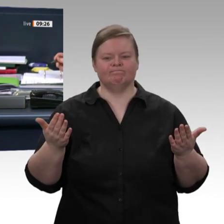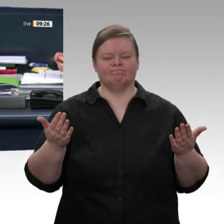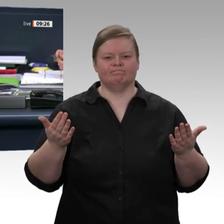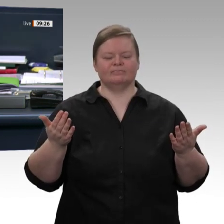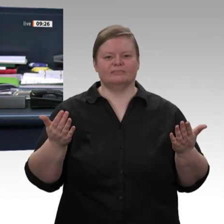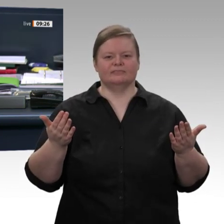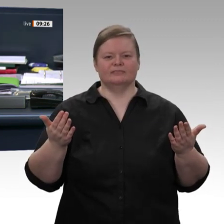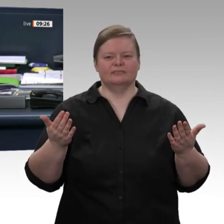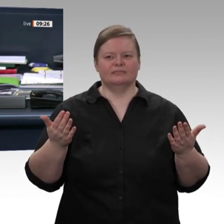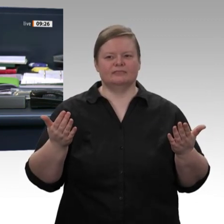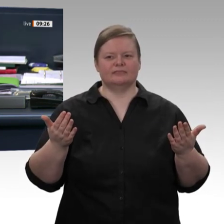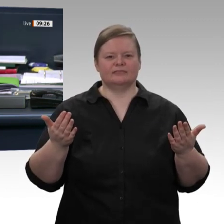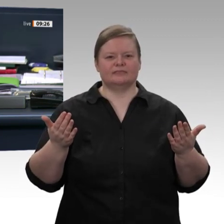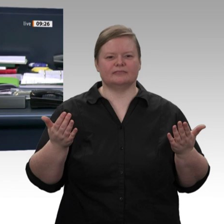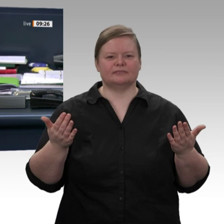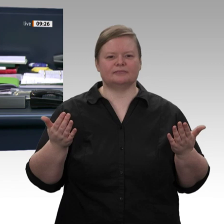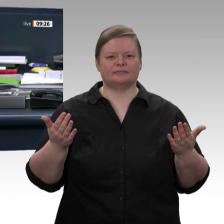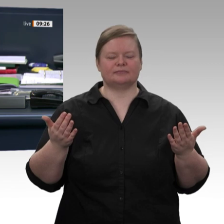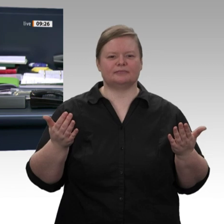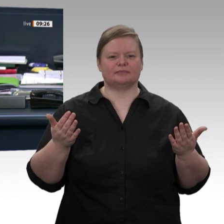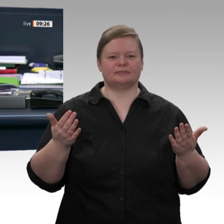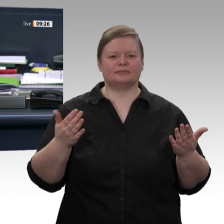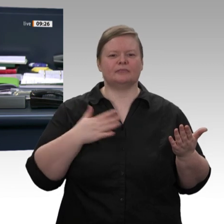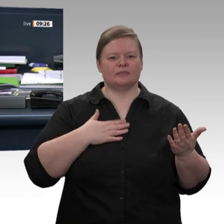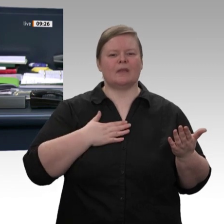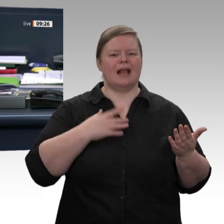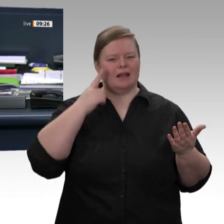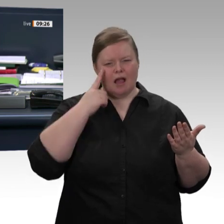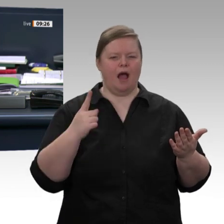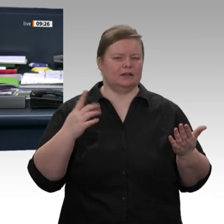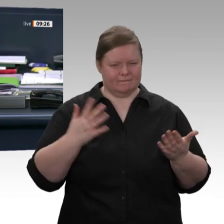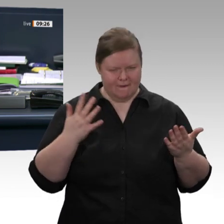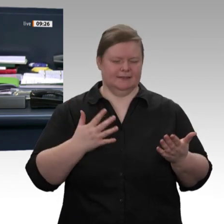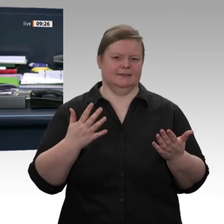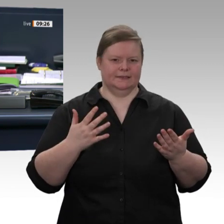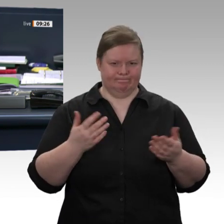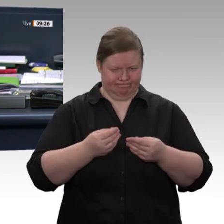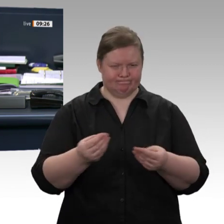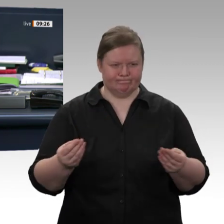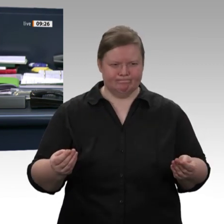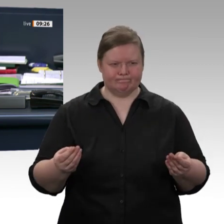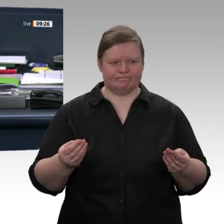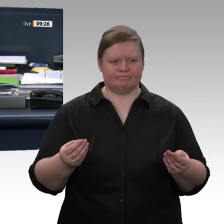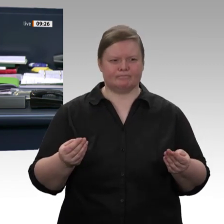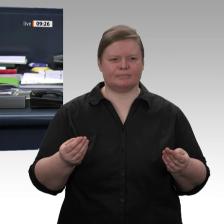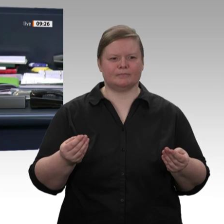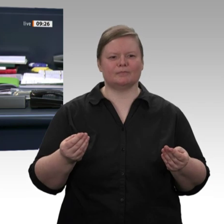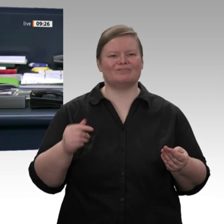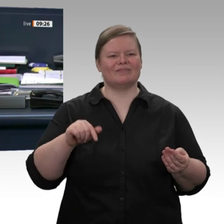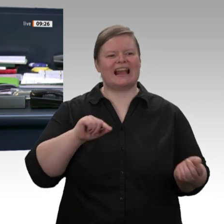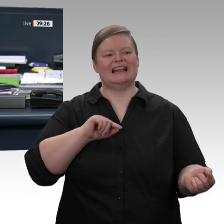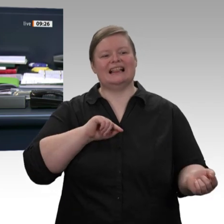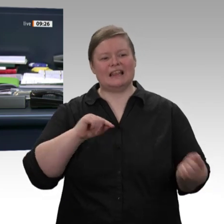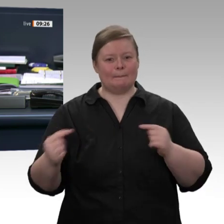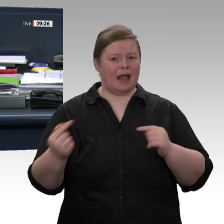mein Rat wäre, in dieser Debatte auf allen Seiten des Hauses dem Ernst der Lage entsprechend sich zu verhalten.